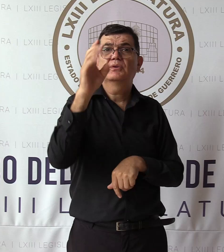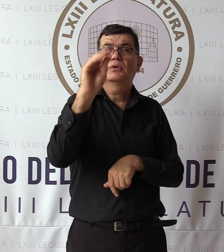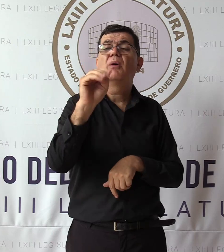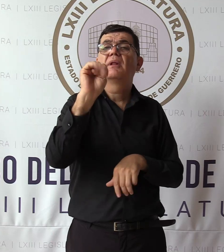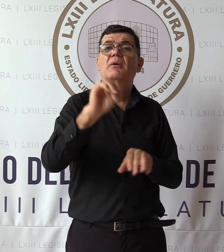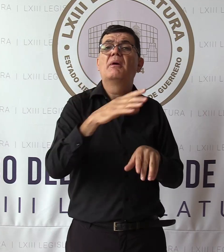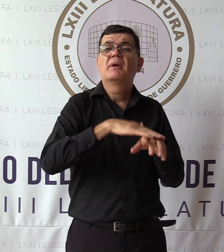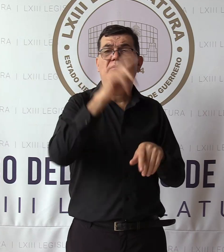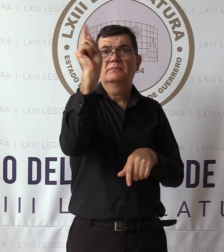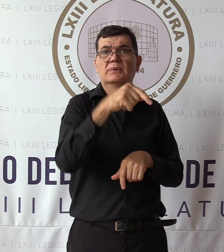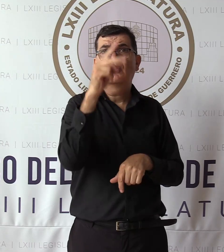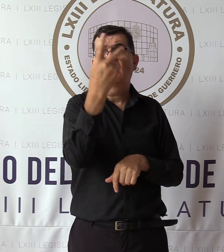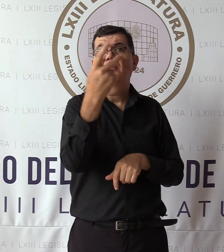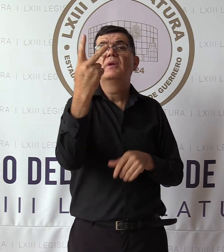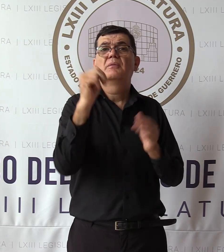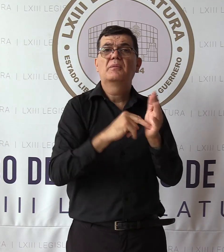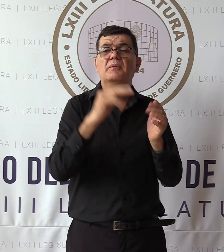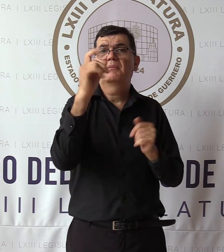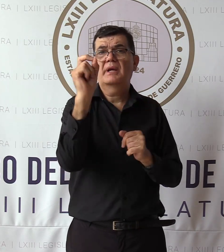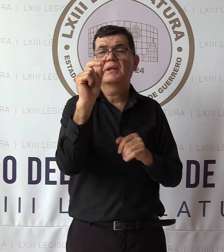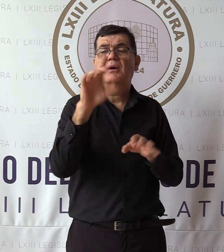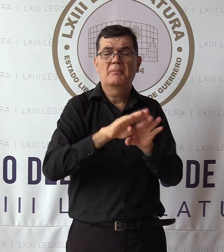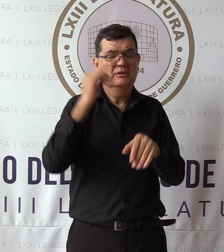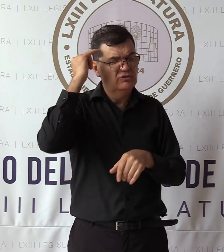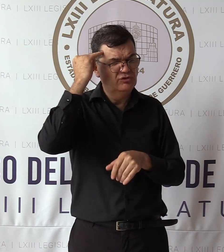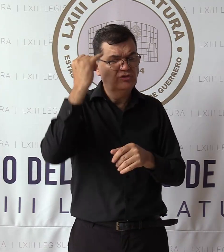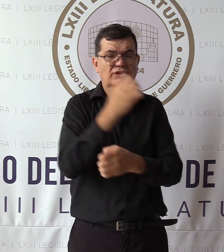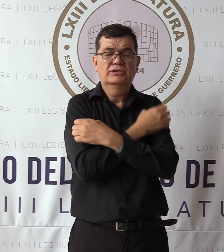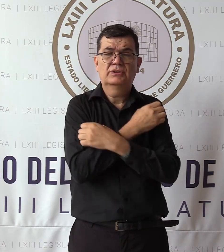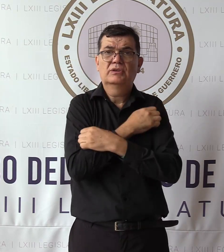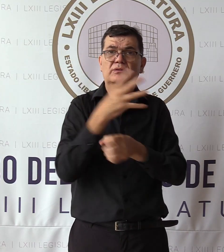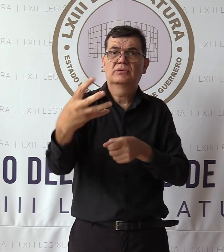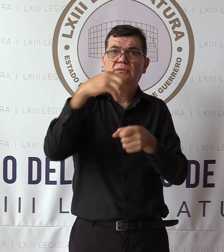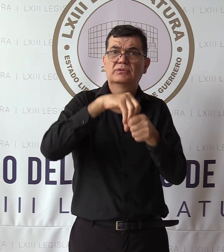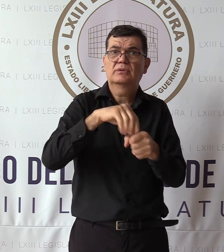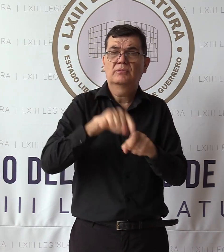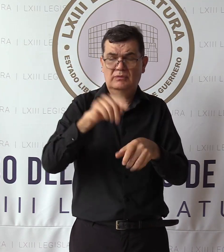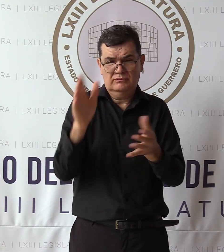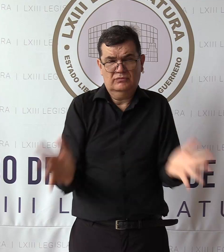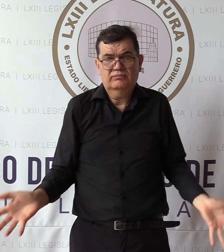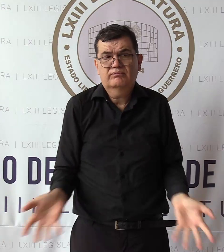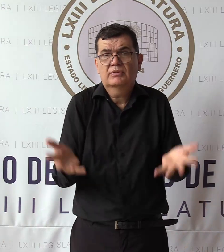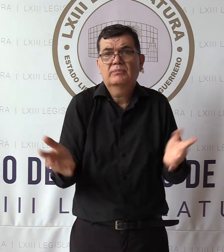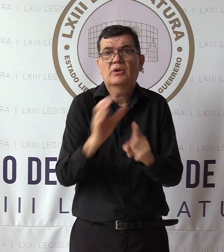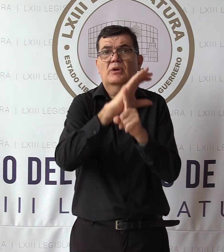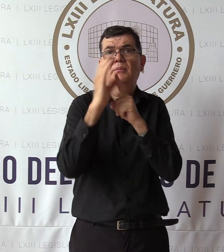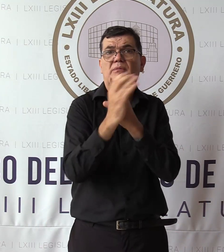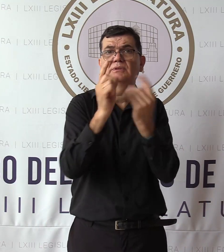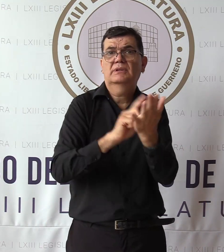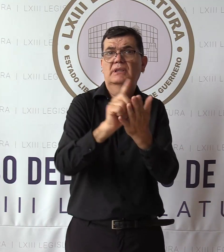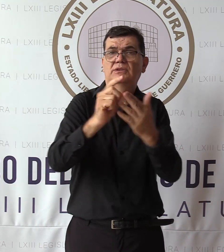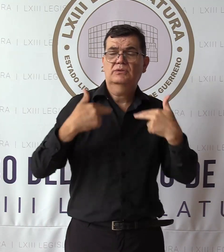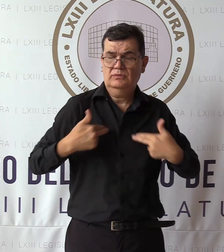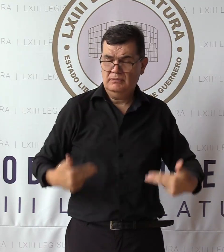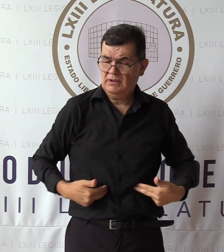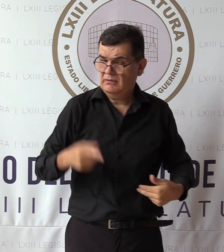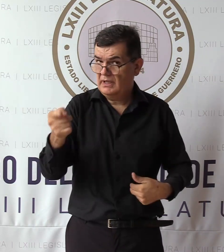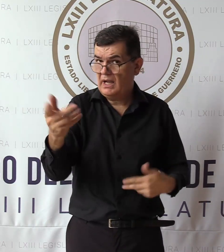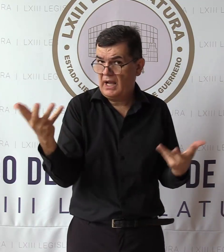299/2020 en materia de educación indígena e inclusiva promovida por la Comisión Nacional de Derechos Humanos. En dicha sentencia